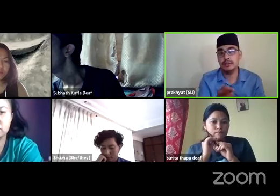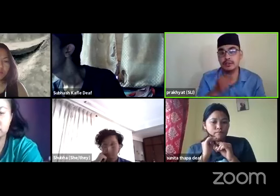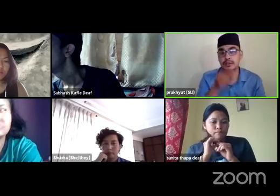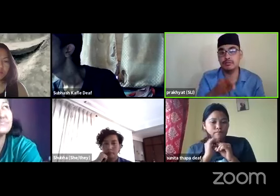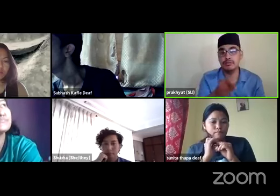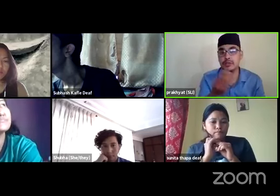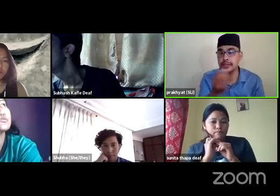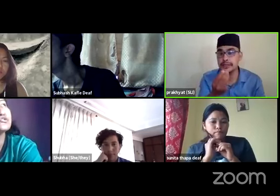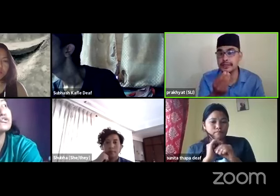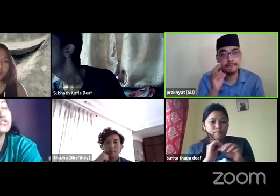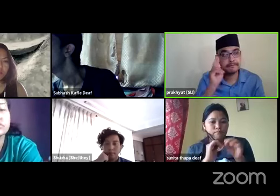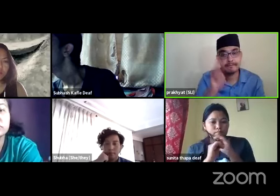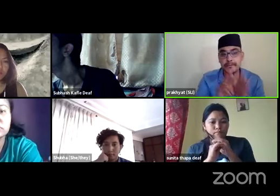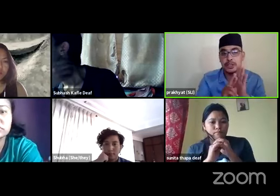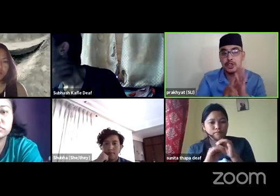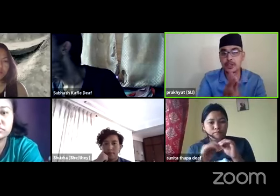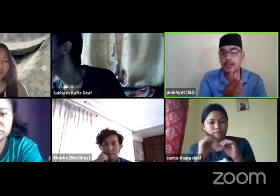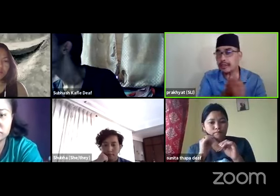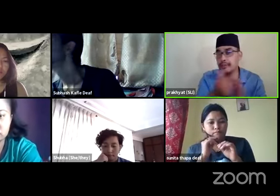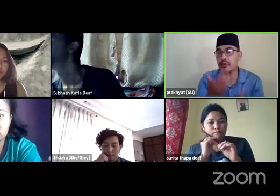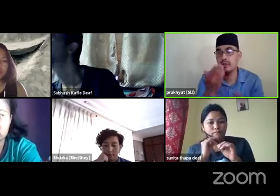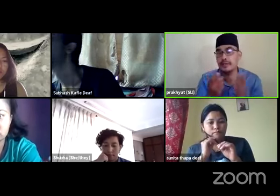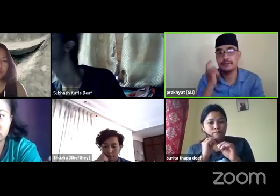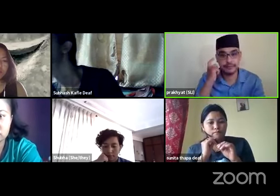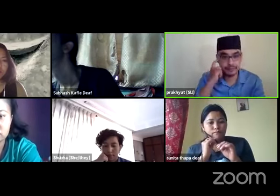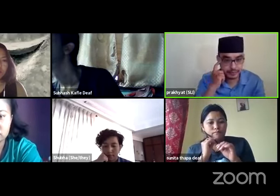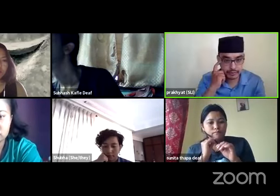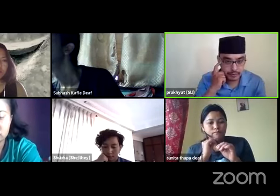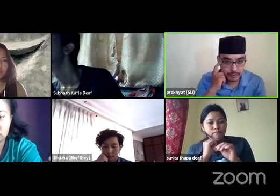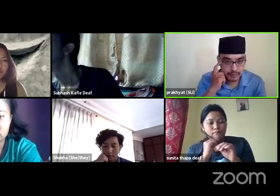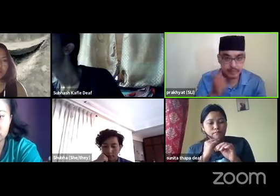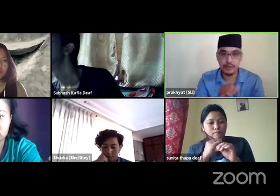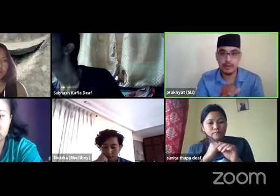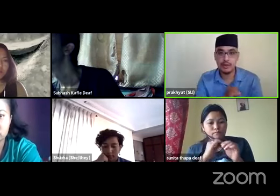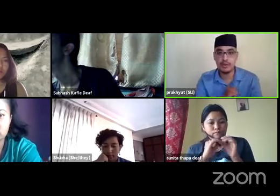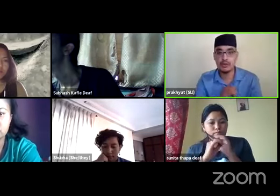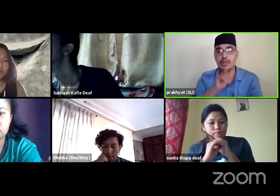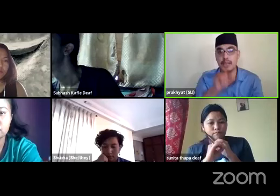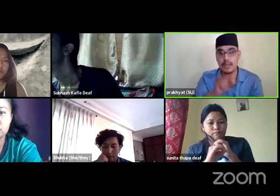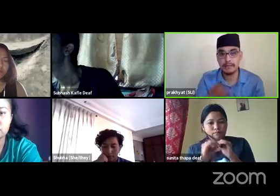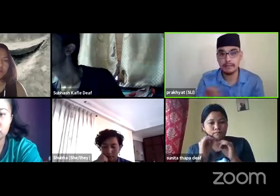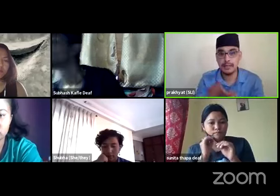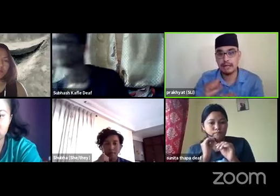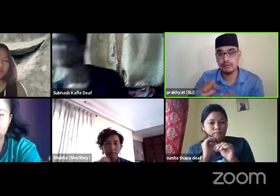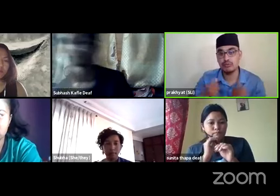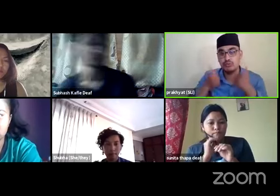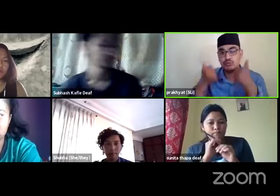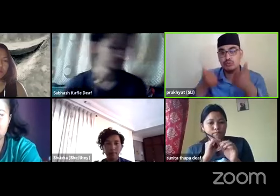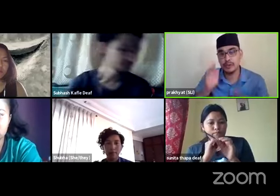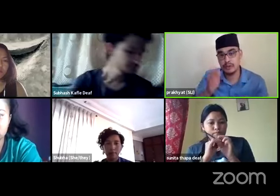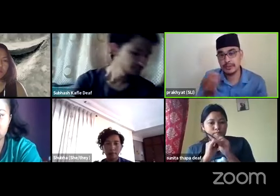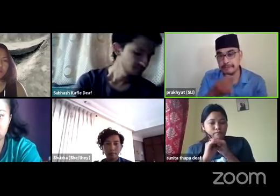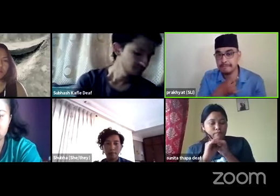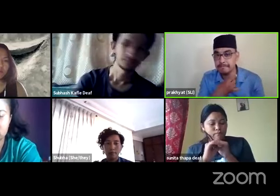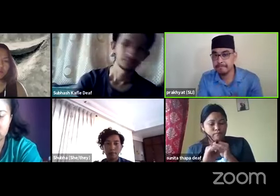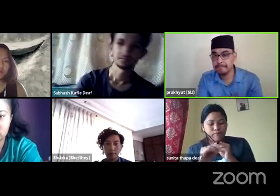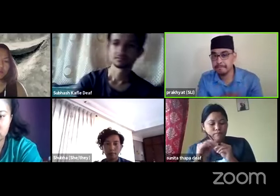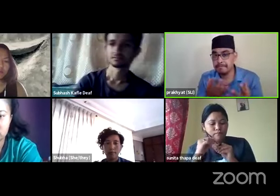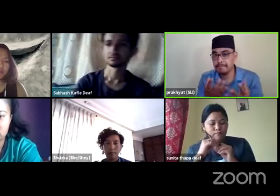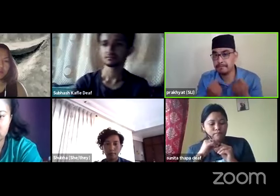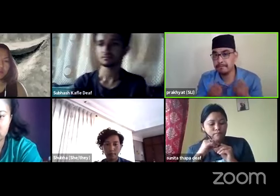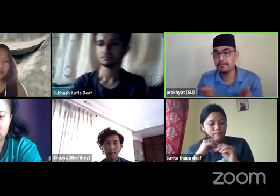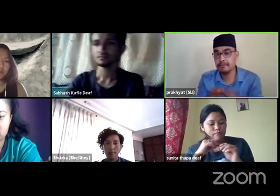हामीले केही रिजल्टहरू ल्याउन सक्छौँ र एउटा यो सेक्सुअलिटीको जुन हाम्रो मुभमेन्ट छ त्यो मुभमेन्टमा चाहिँ केही अचिभमेन्टहरू ल्याउन सक्छौँ जस्तो